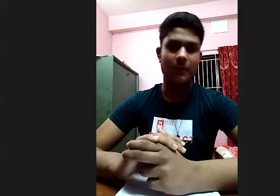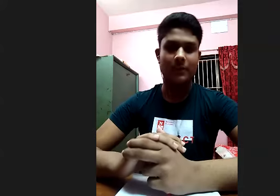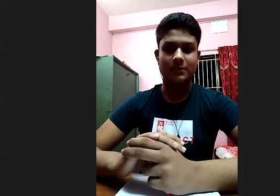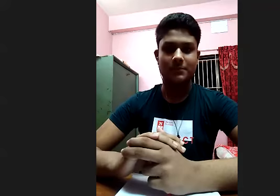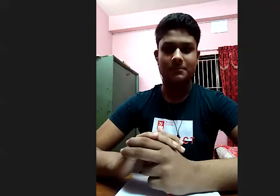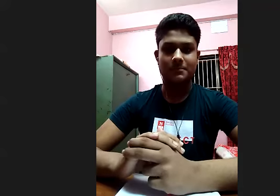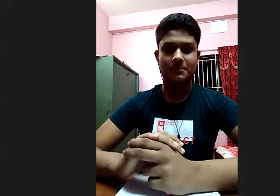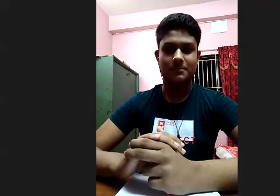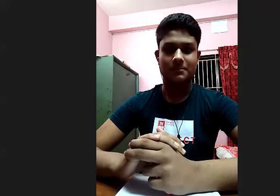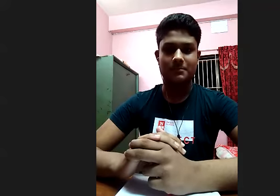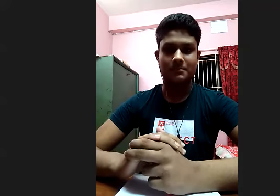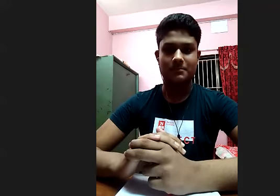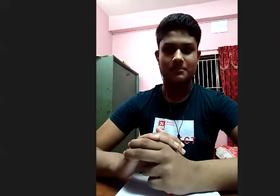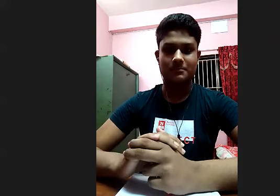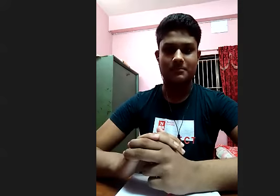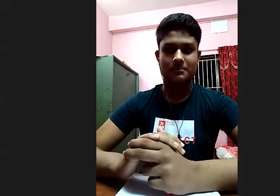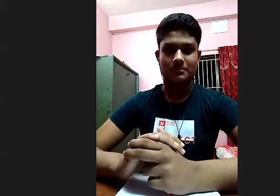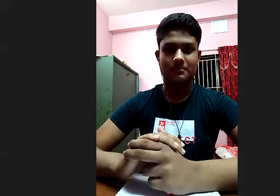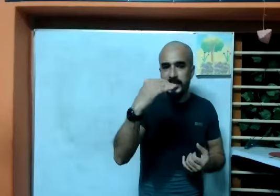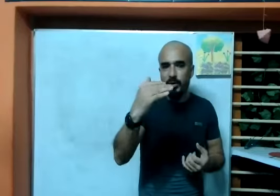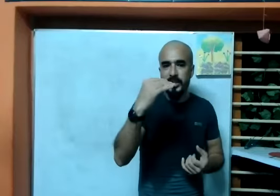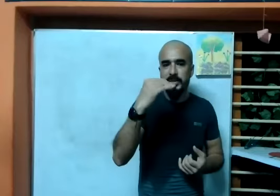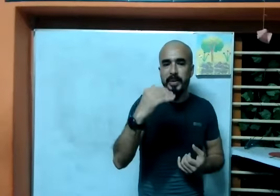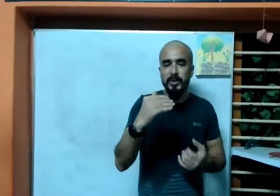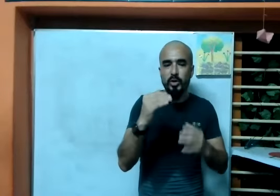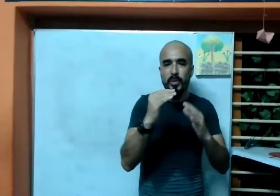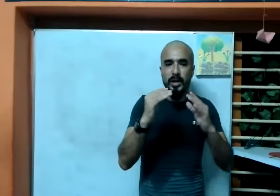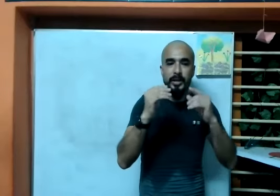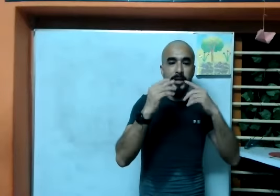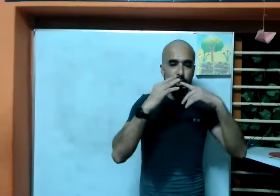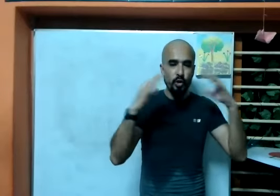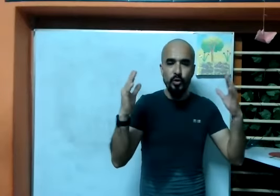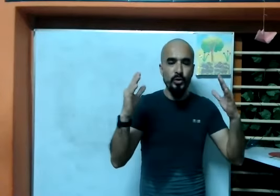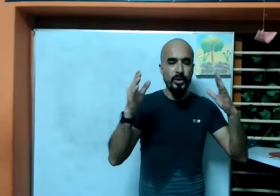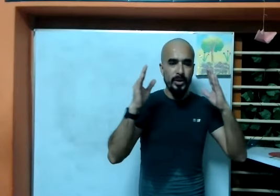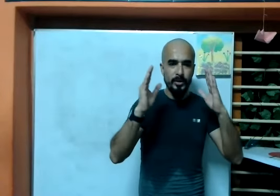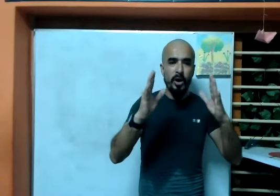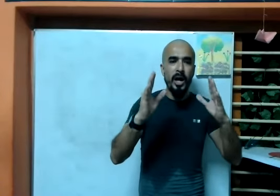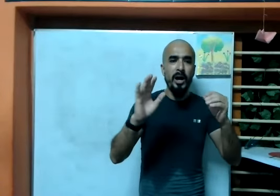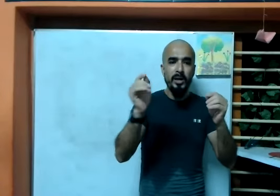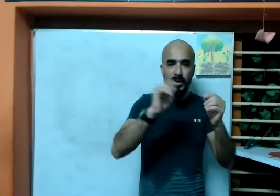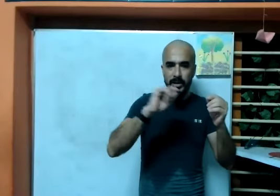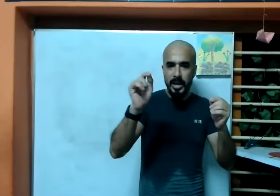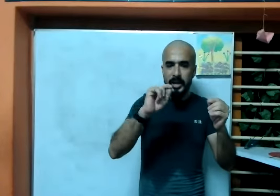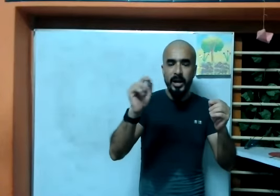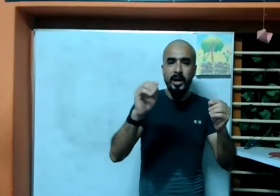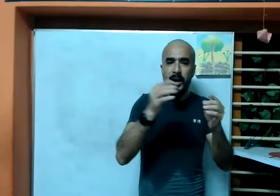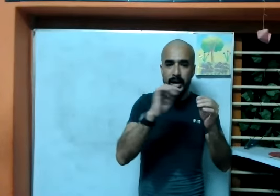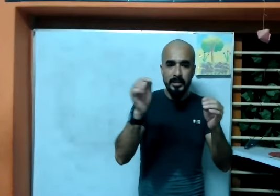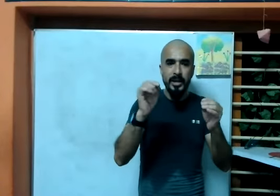No brother. আপনি কতটা বুঝেছেন? আর কাজে করে দিতে পারবেন কতটা? সুর, গলা, লেখা, হাতের